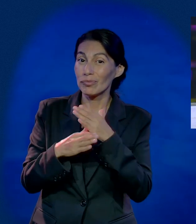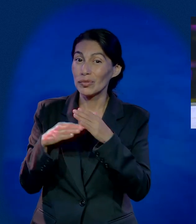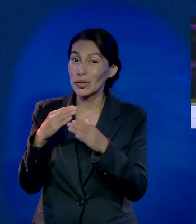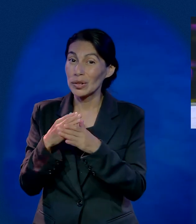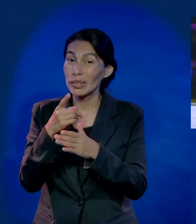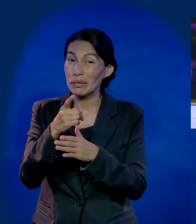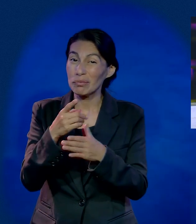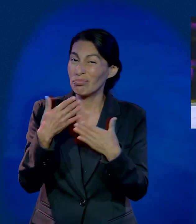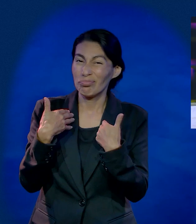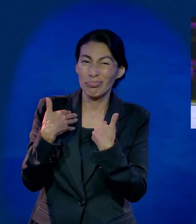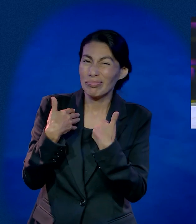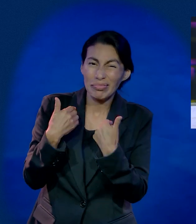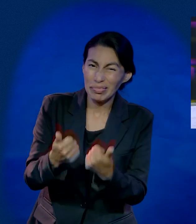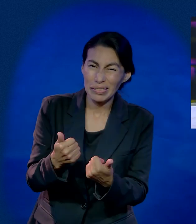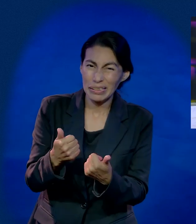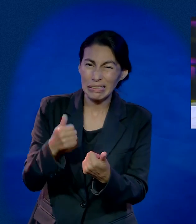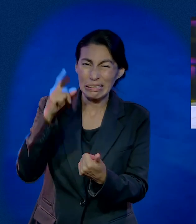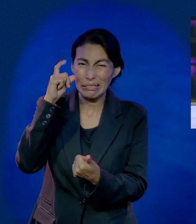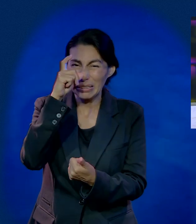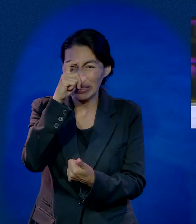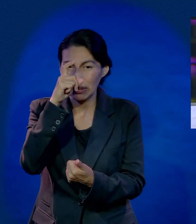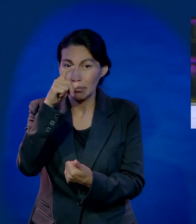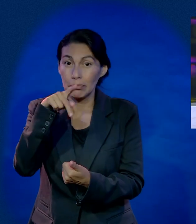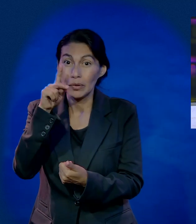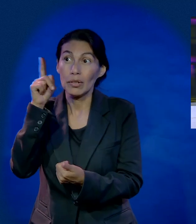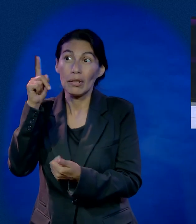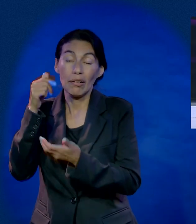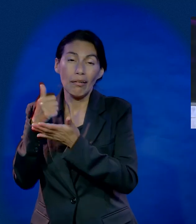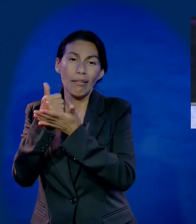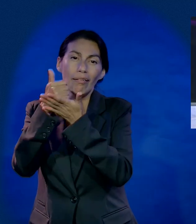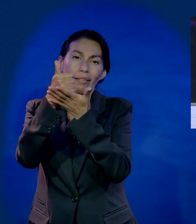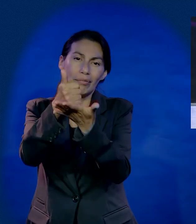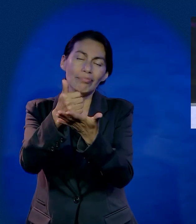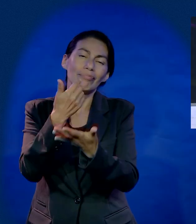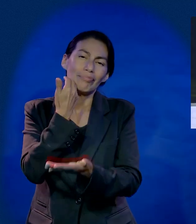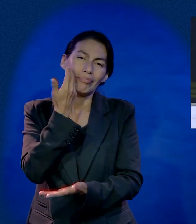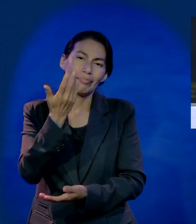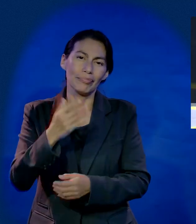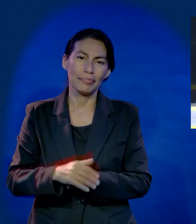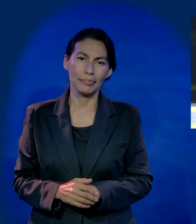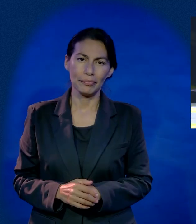ha tenido que tomar algunos riesgos de ser malinterpretado para ayudarte.